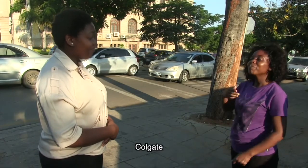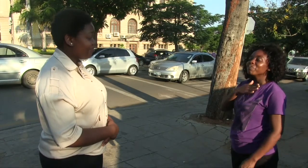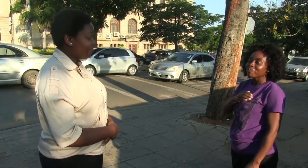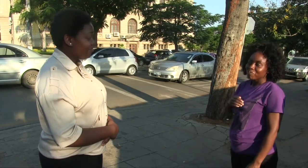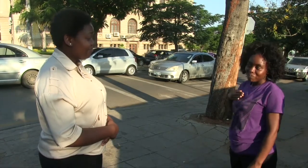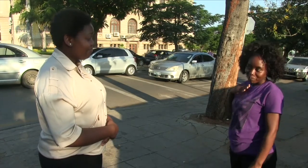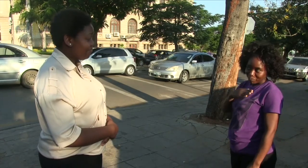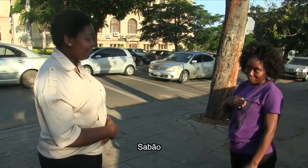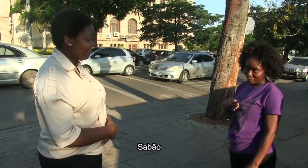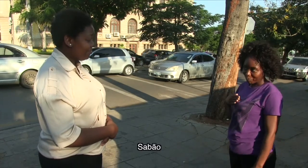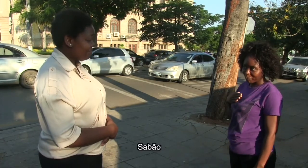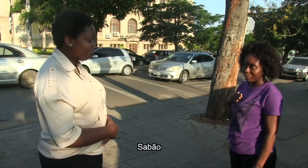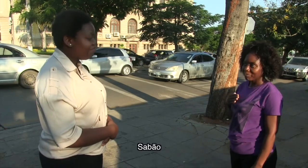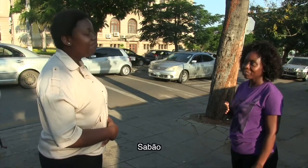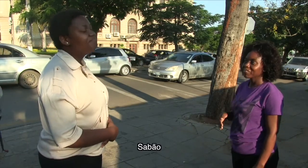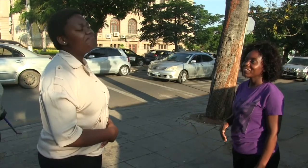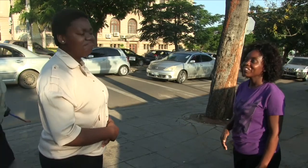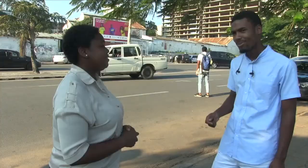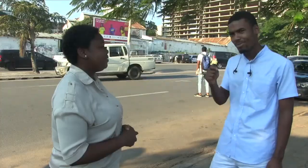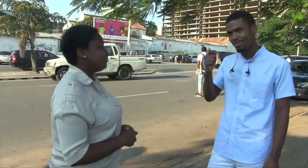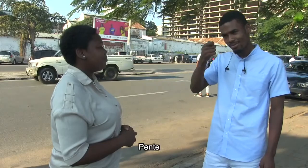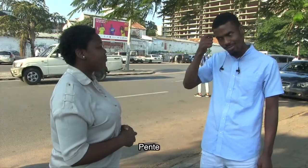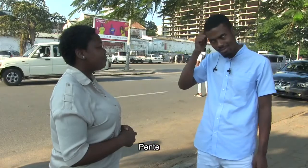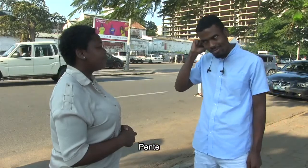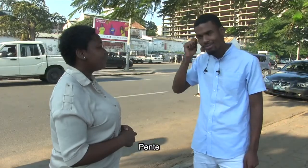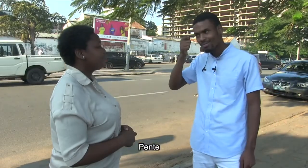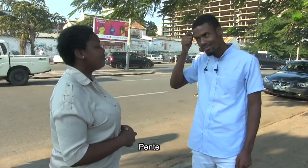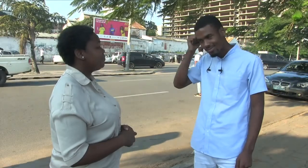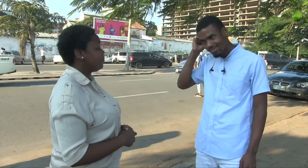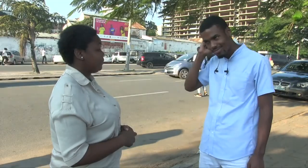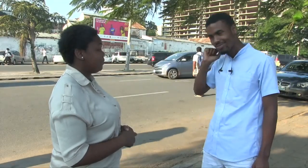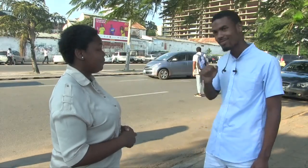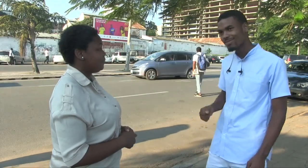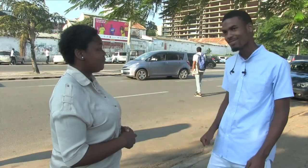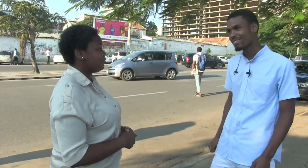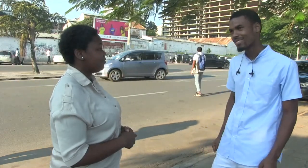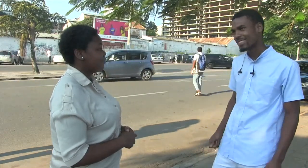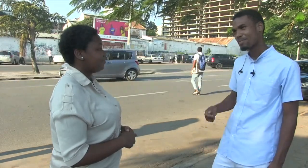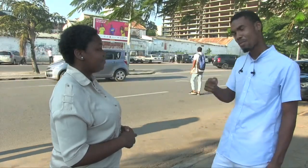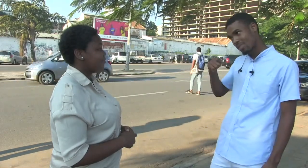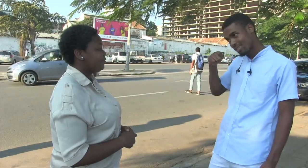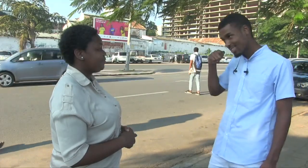Colgate. Sabão. Pente.